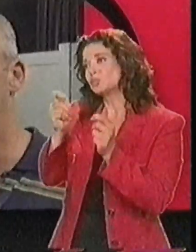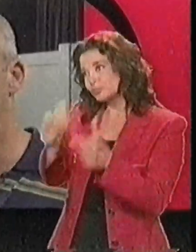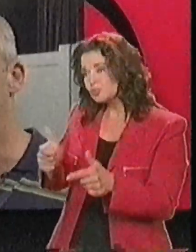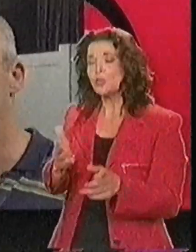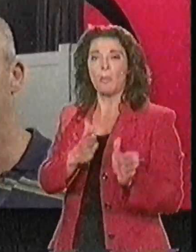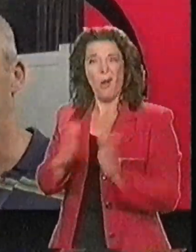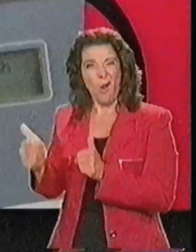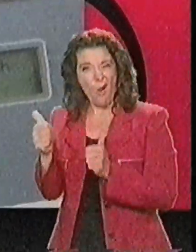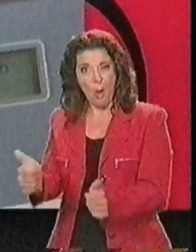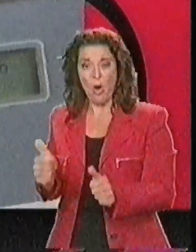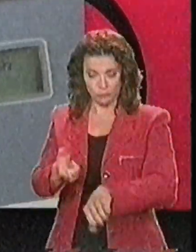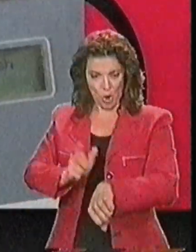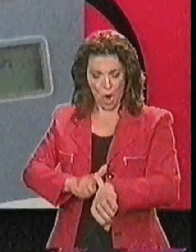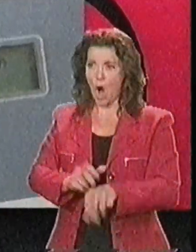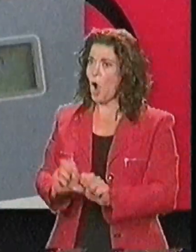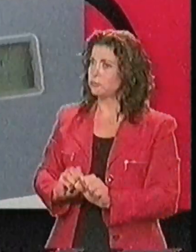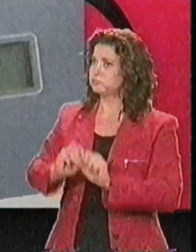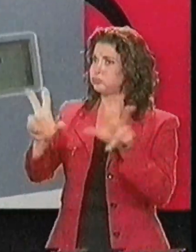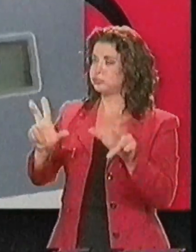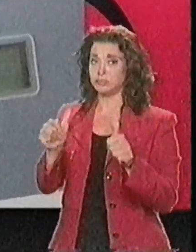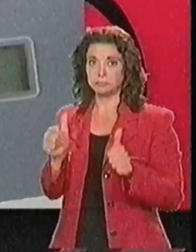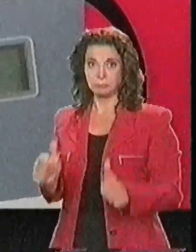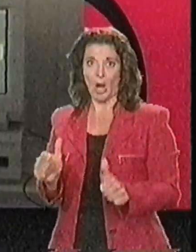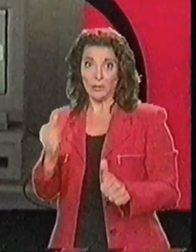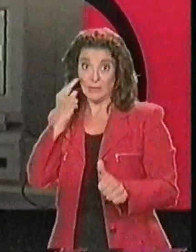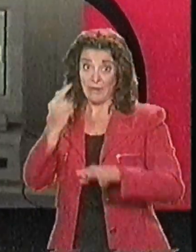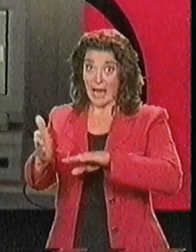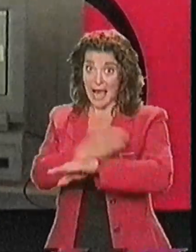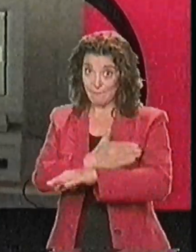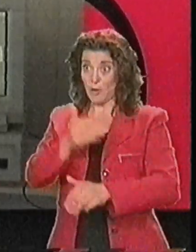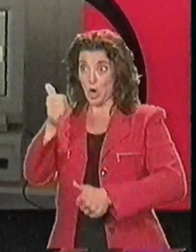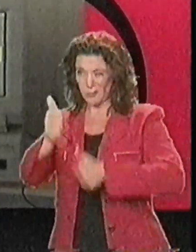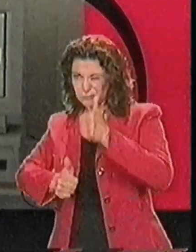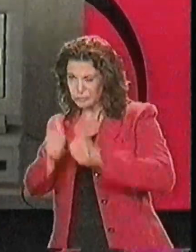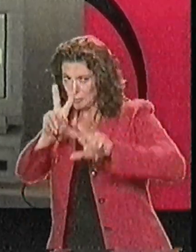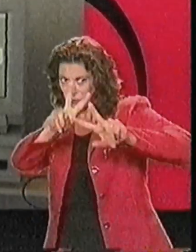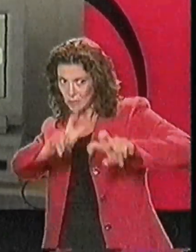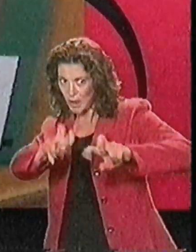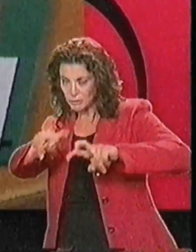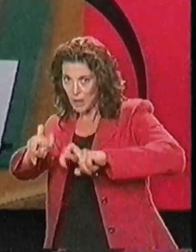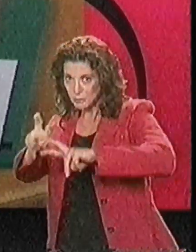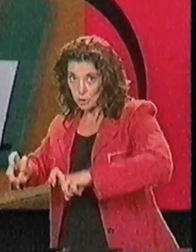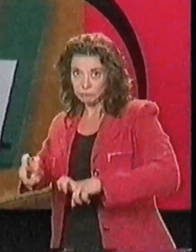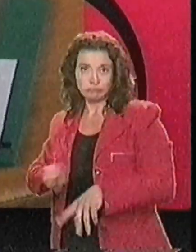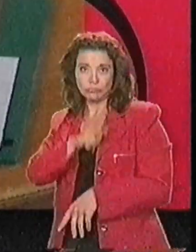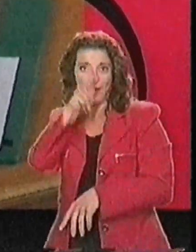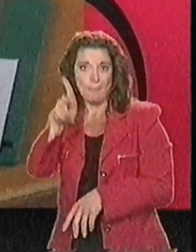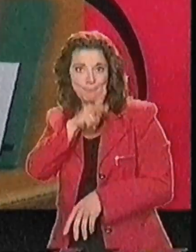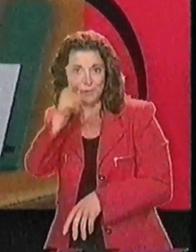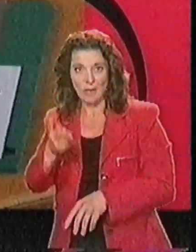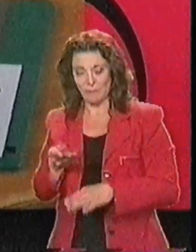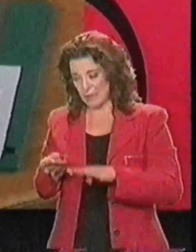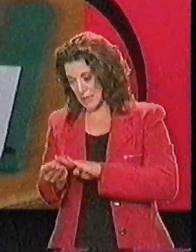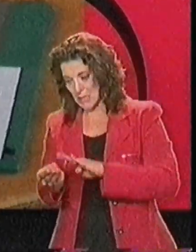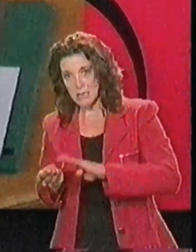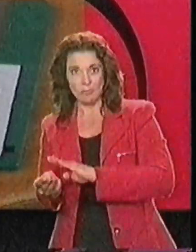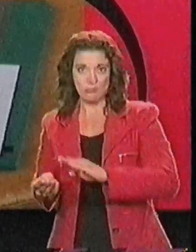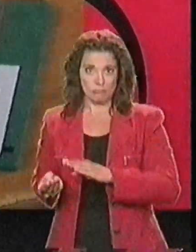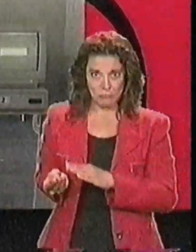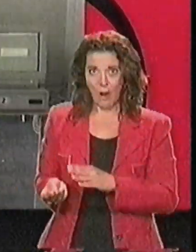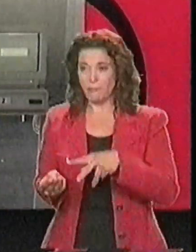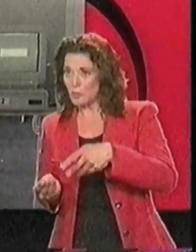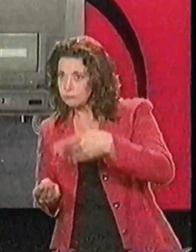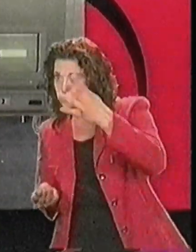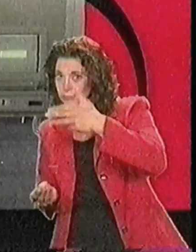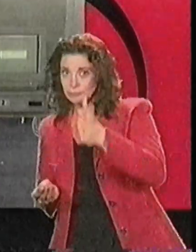pourrait être ouvert à l'heure. Et c'est un test, simplement une routine avec des disquettes. Les